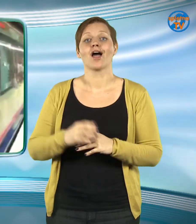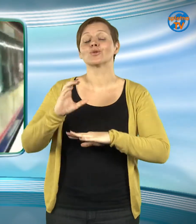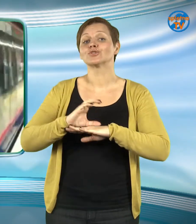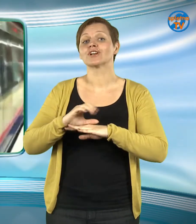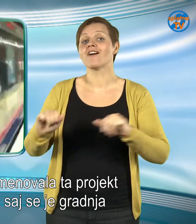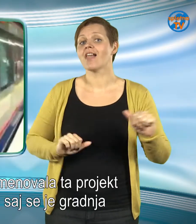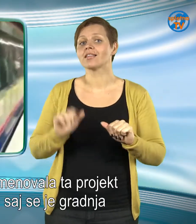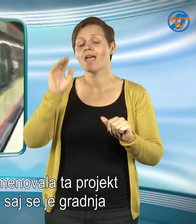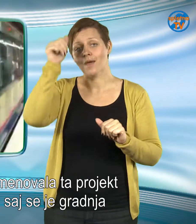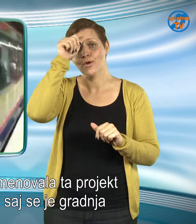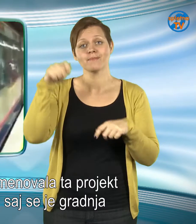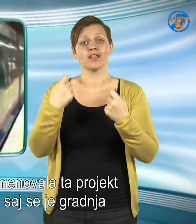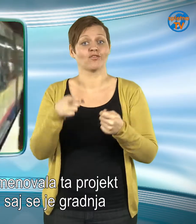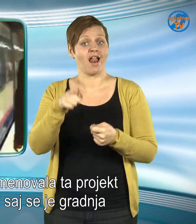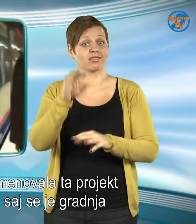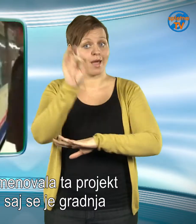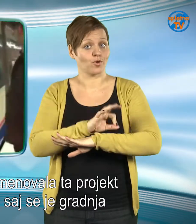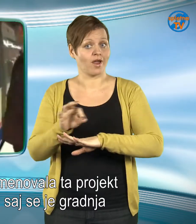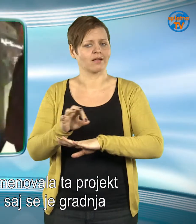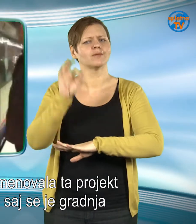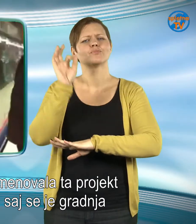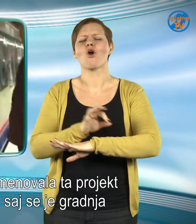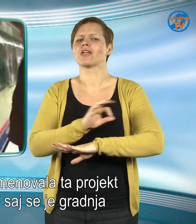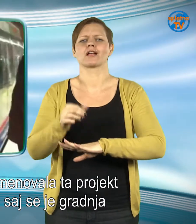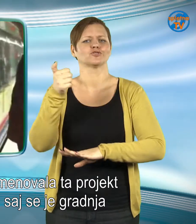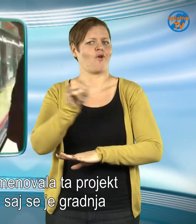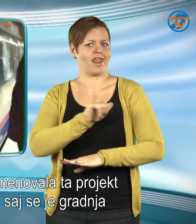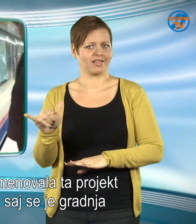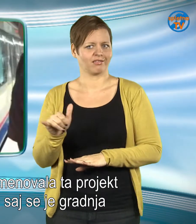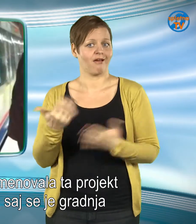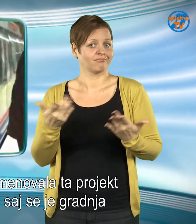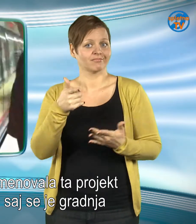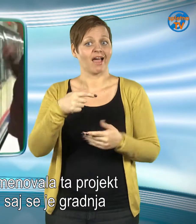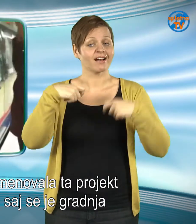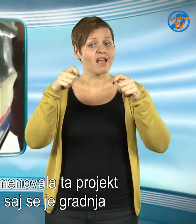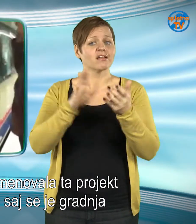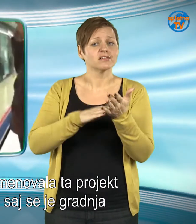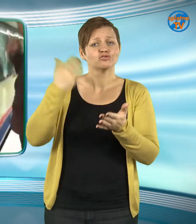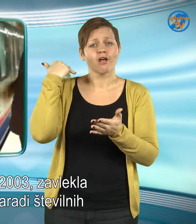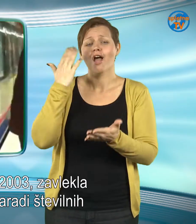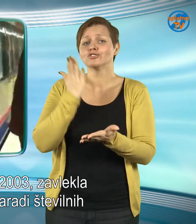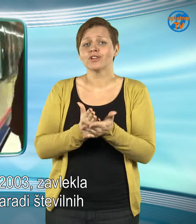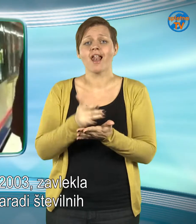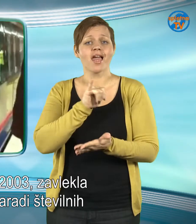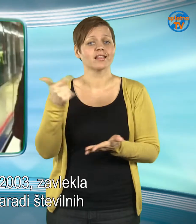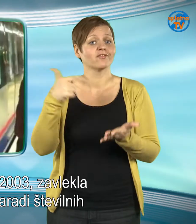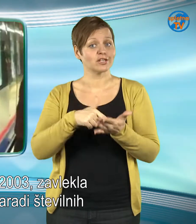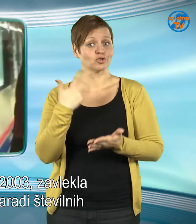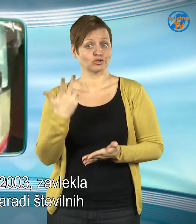Turška vlada je poimenovala ta projekt stoletja, saj se je gradnja začela že leta 2003, zavlekla pa